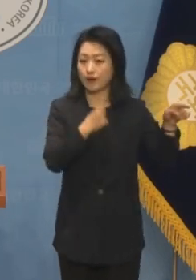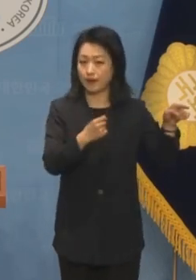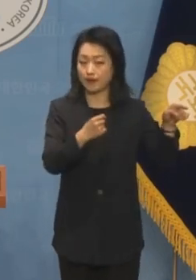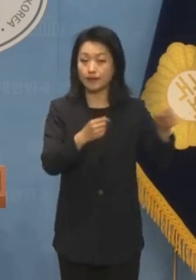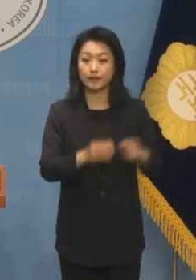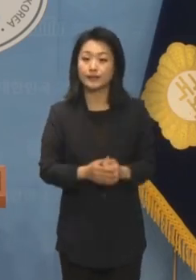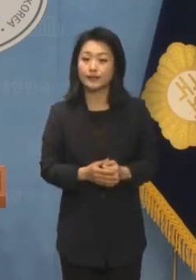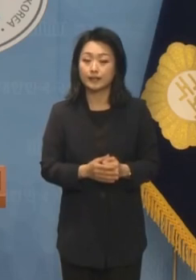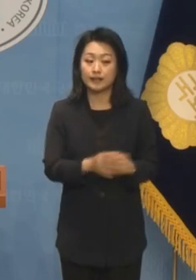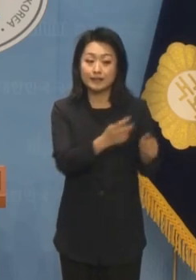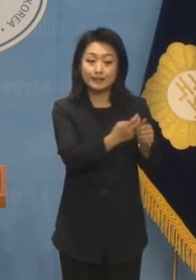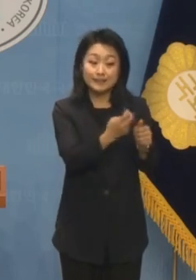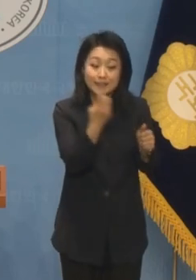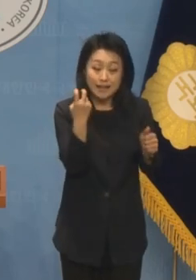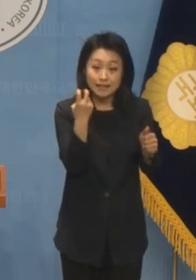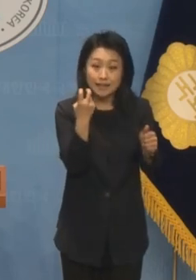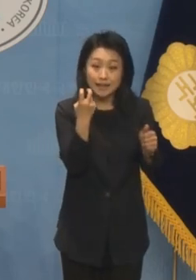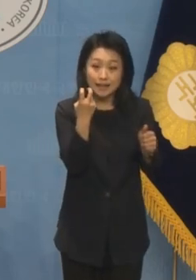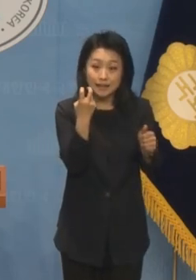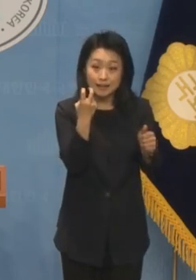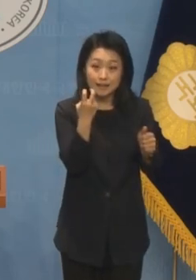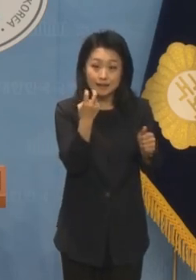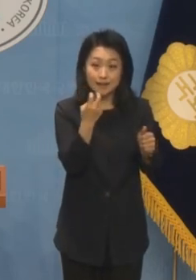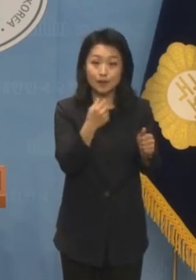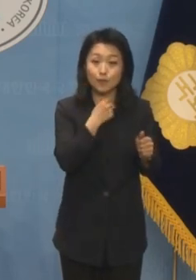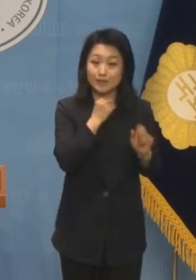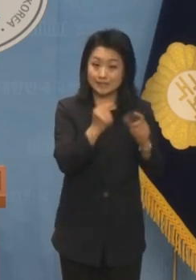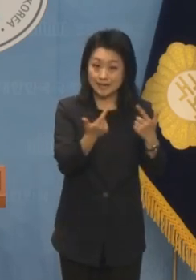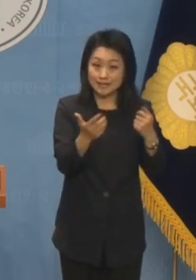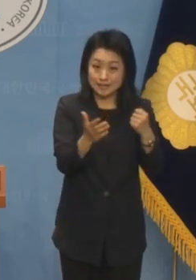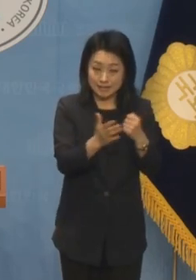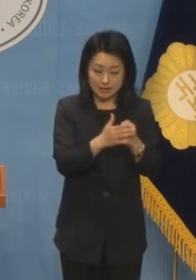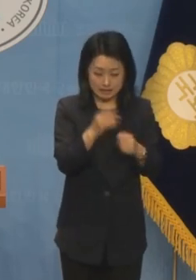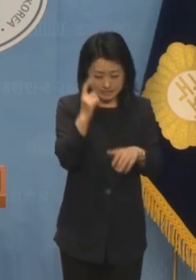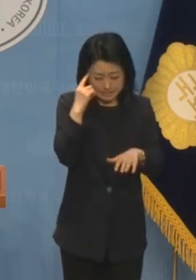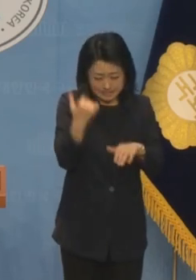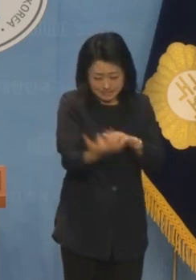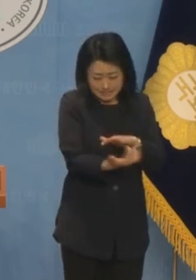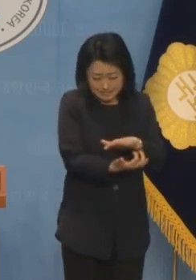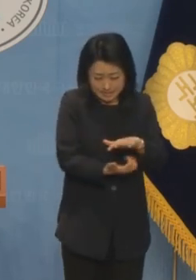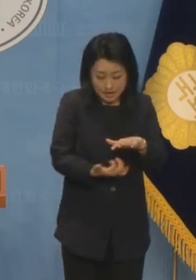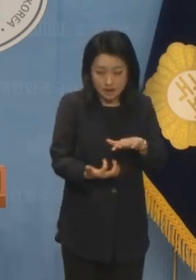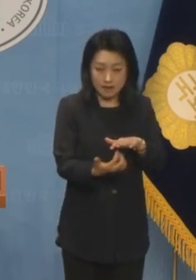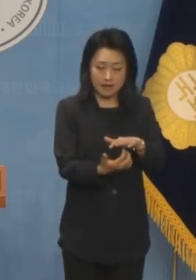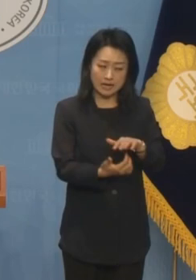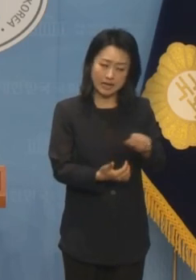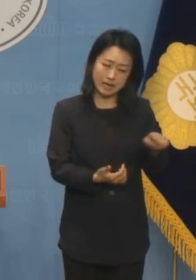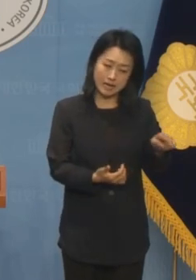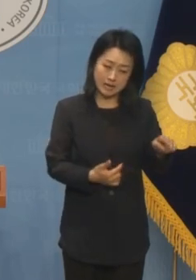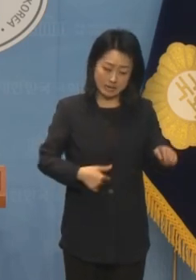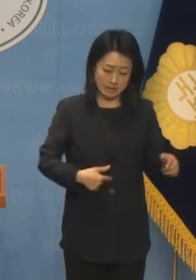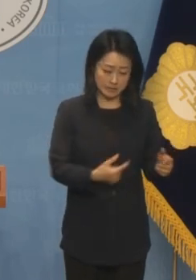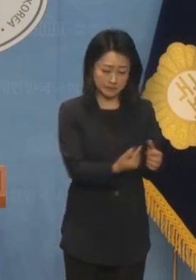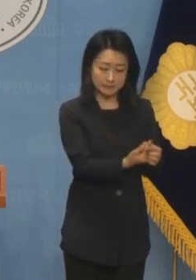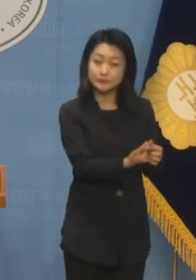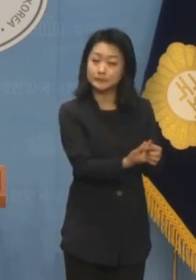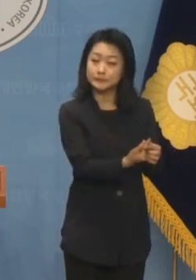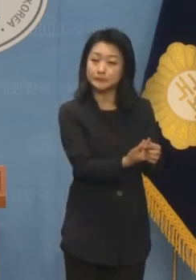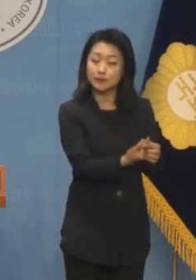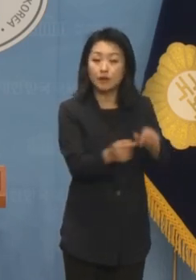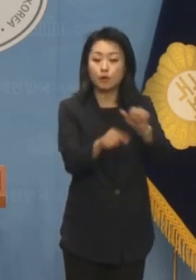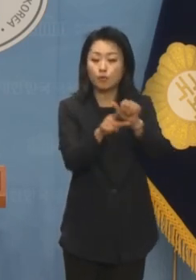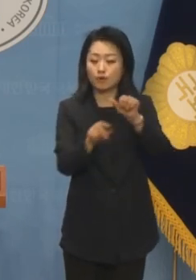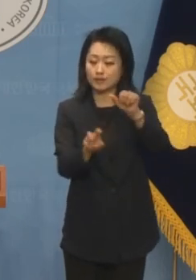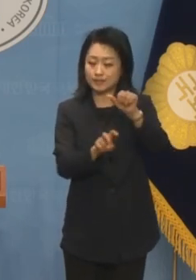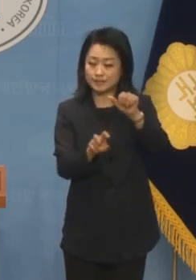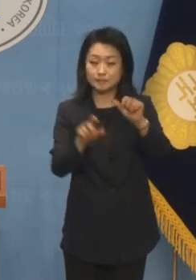탄핵 사유 입증을 어렵게 만들려는 전략치고는 좀 치졸합니다. 이 검사 쪽은 5월